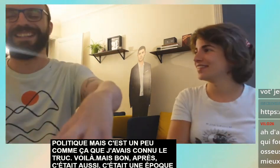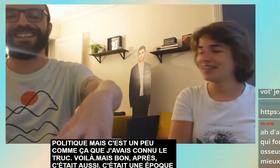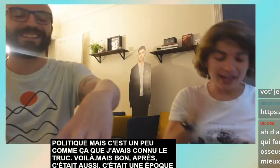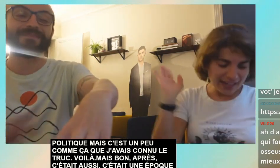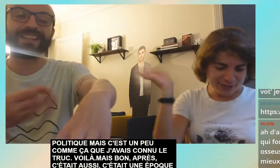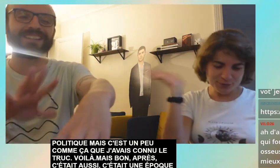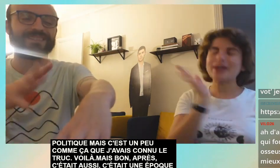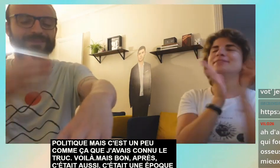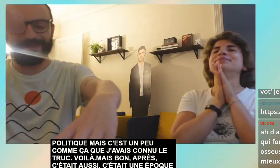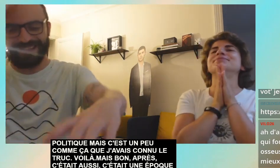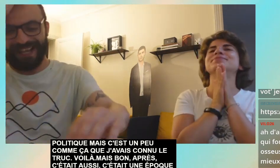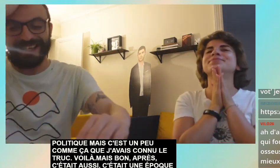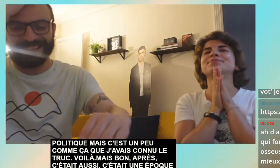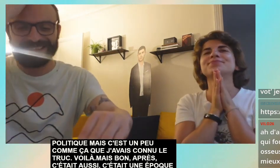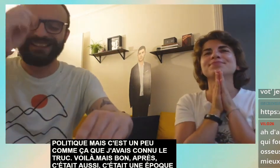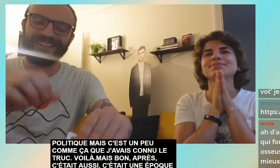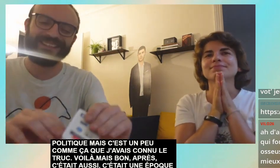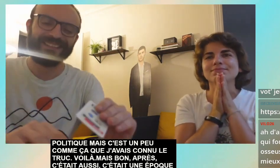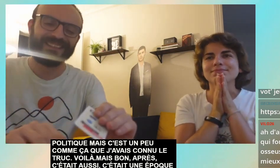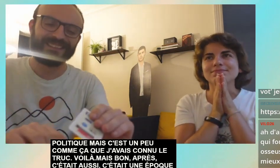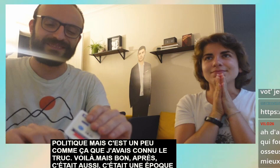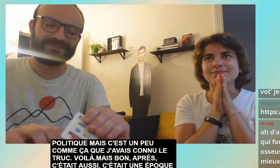C'est comme ça que toi. à peu près. Allez.